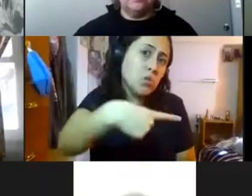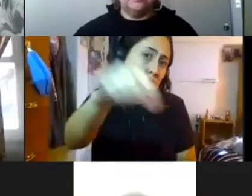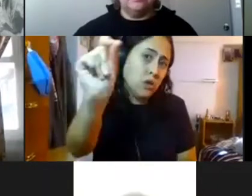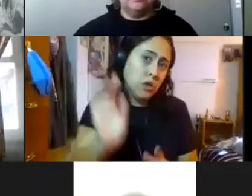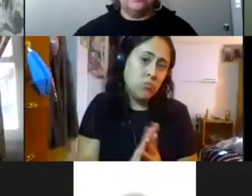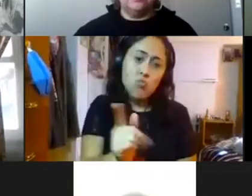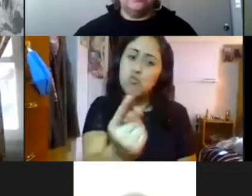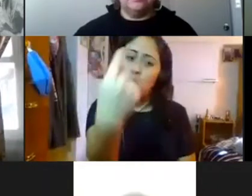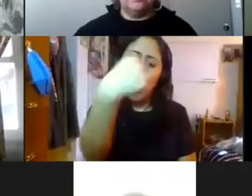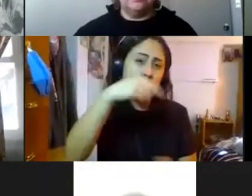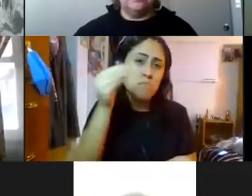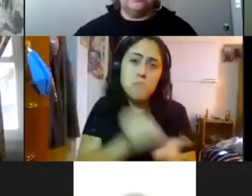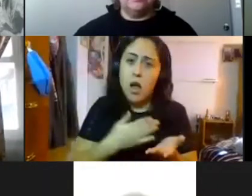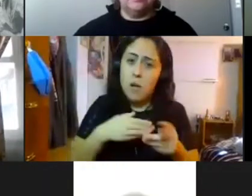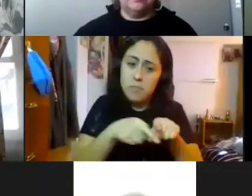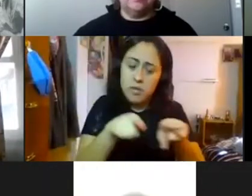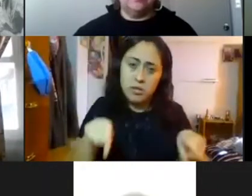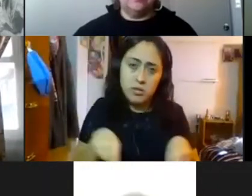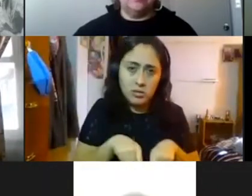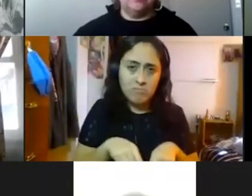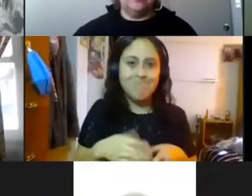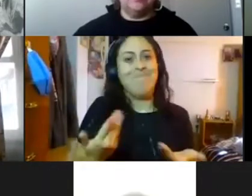Entonces, para mí fue súper difícil.